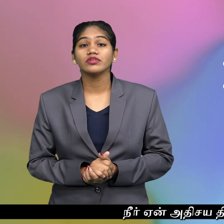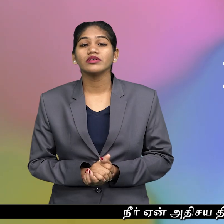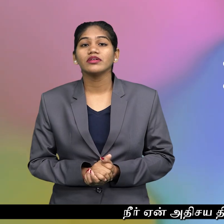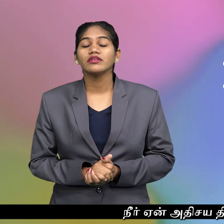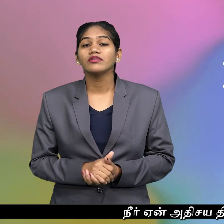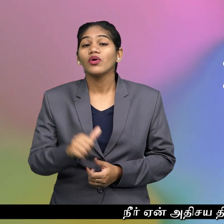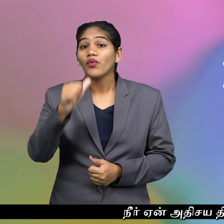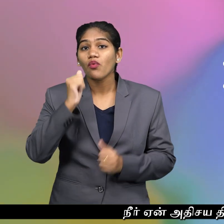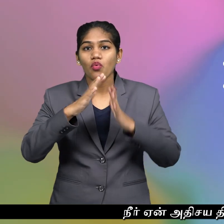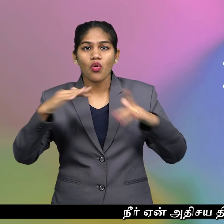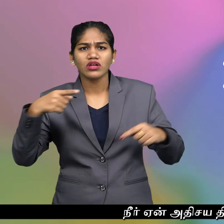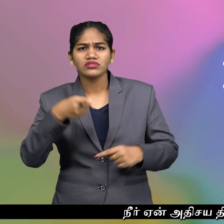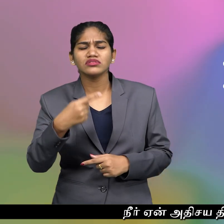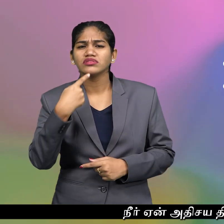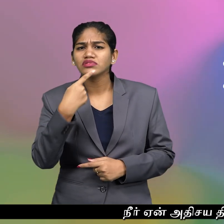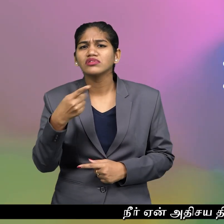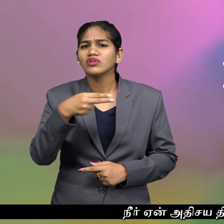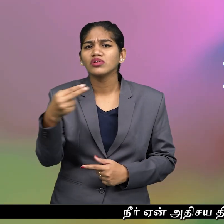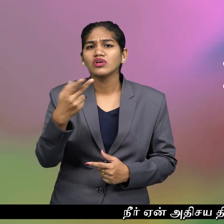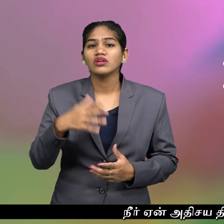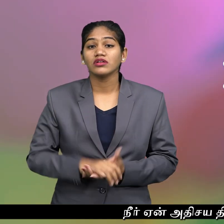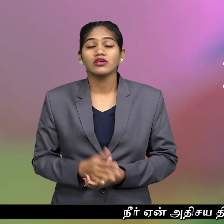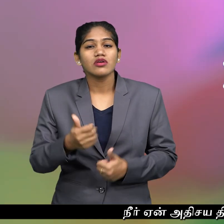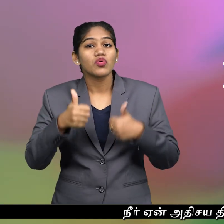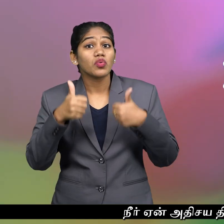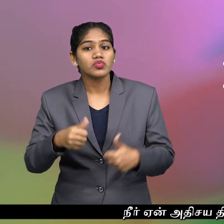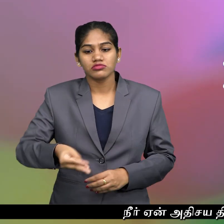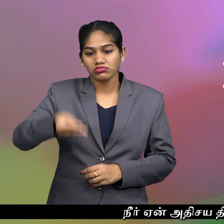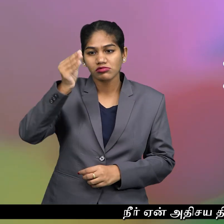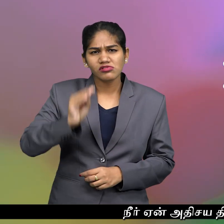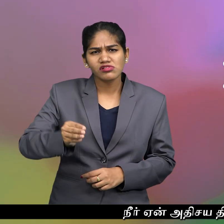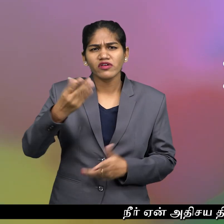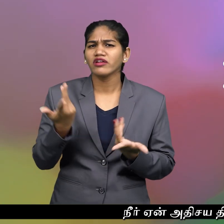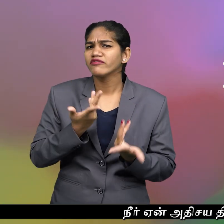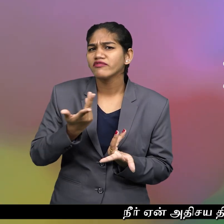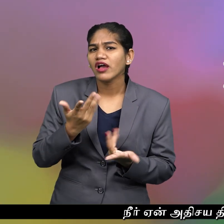நீர் ஏன் அதிசய திரவம் என்று அழைக்கப்படுகிறது.